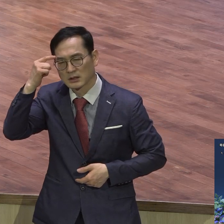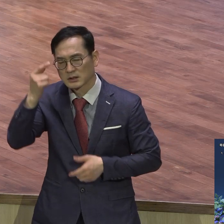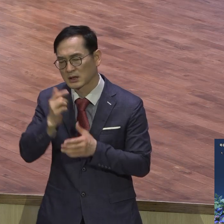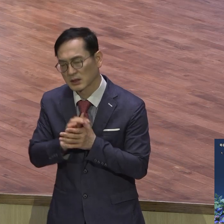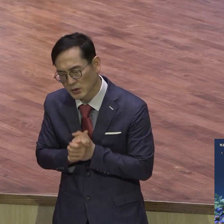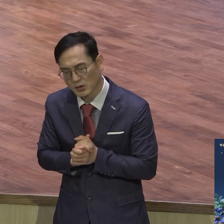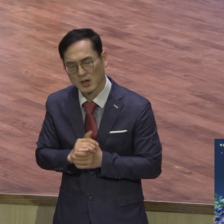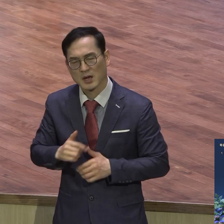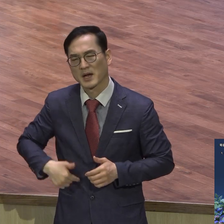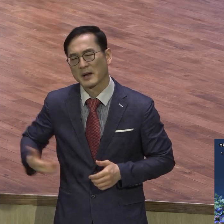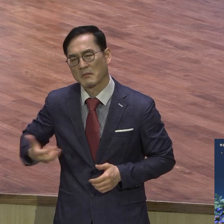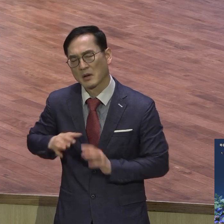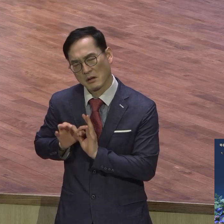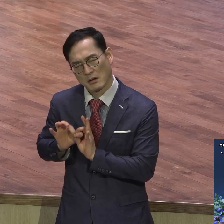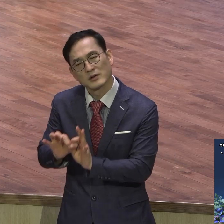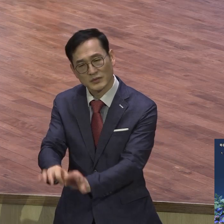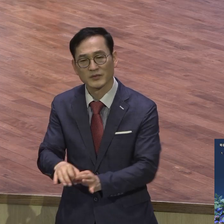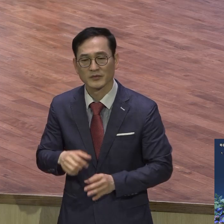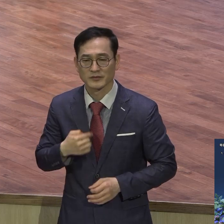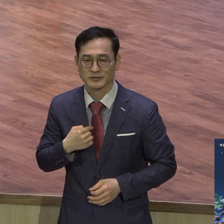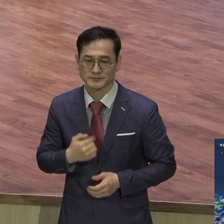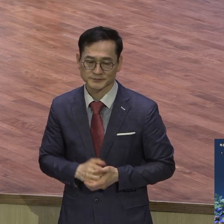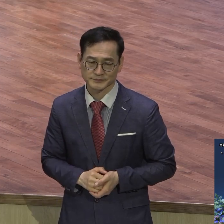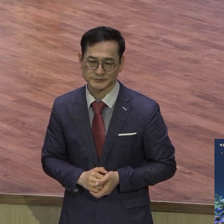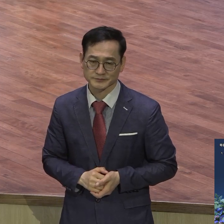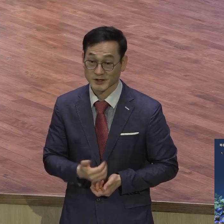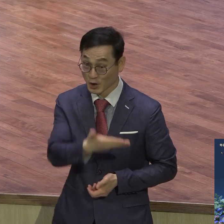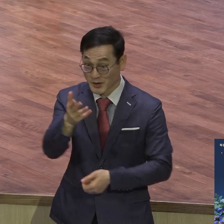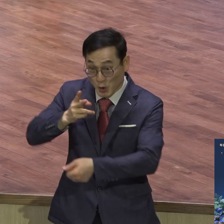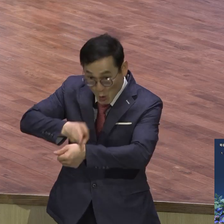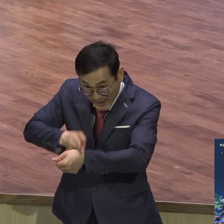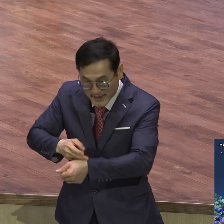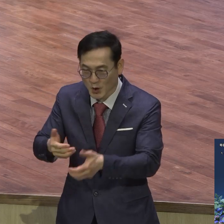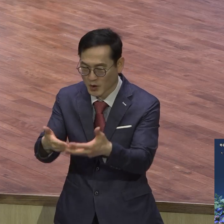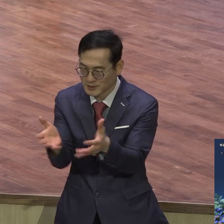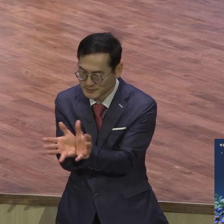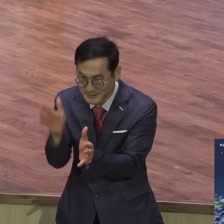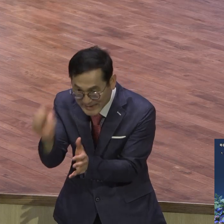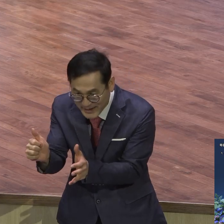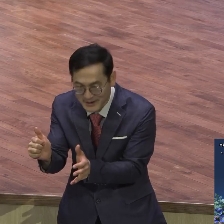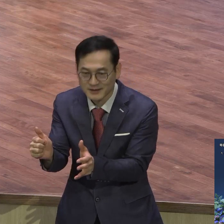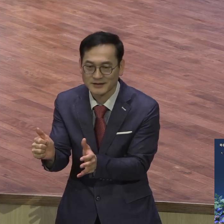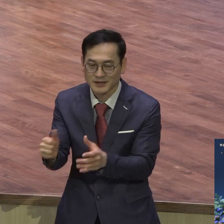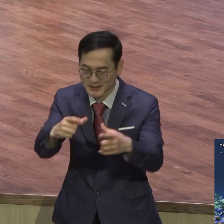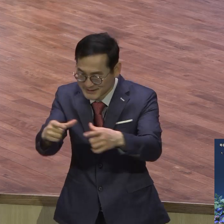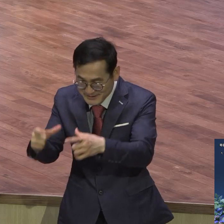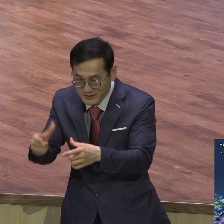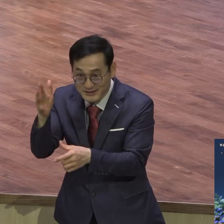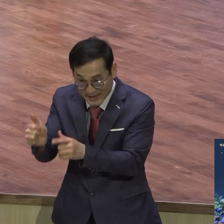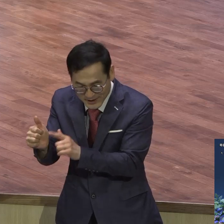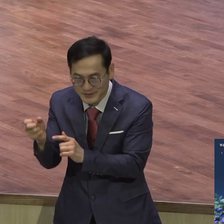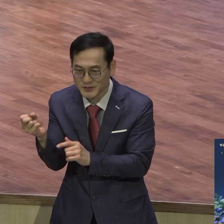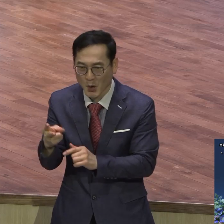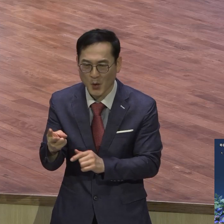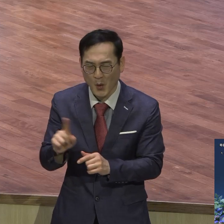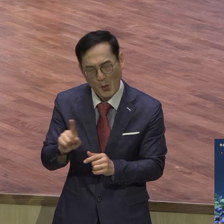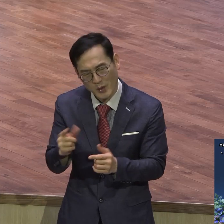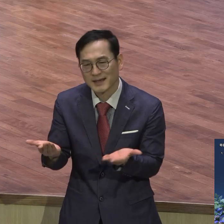여러분이 구역장을 하고 교사를 하고 여러분이 직분을 맡아 하면서 그